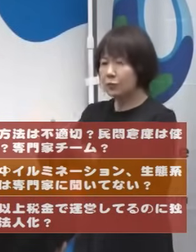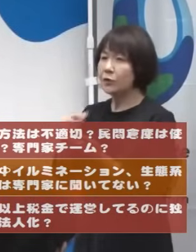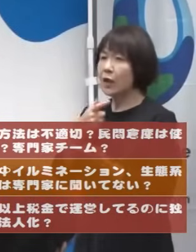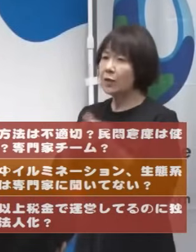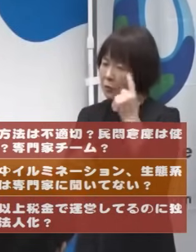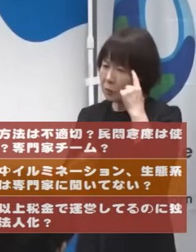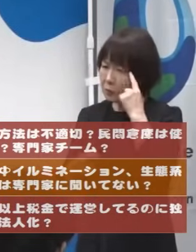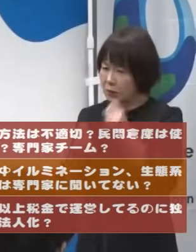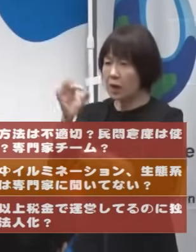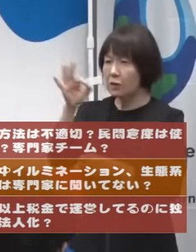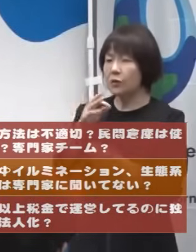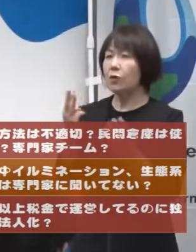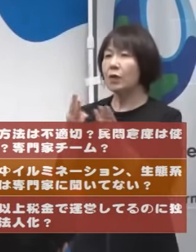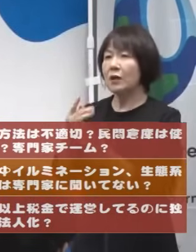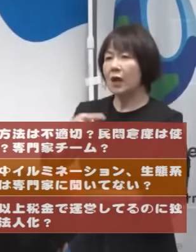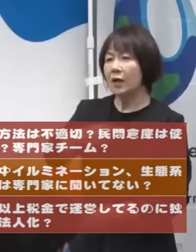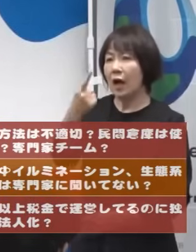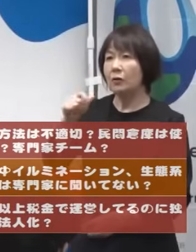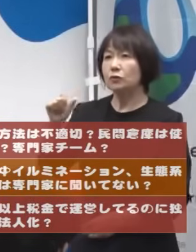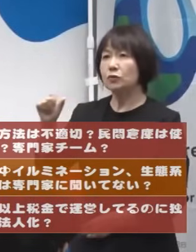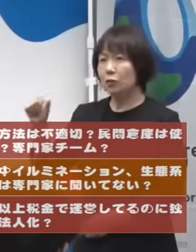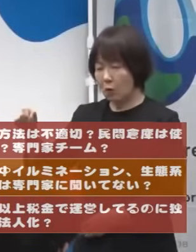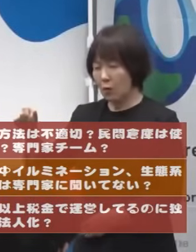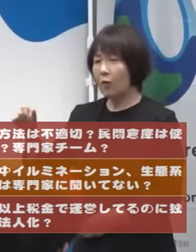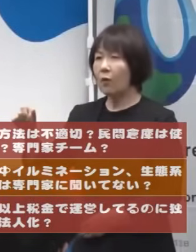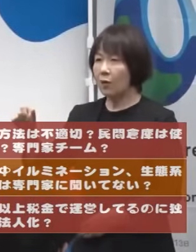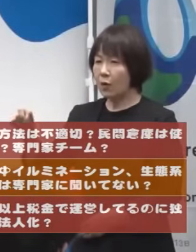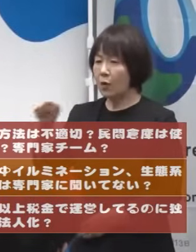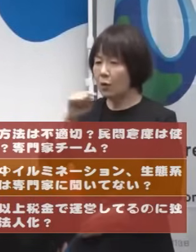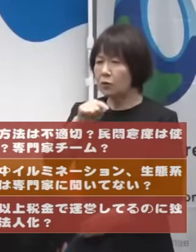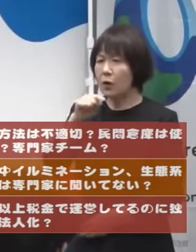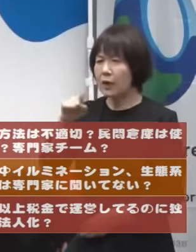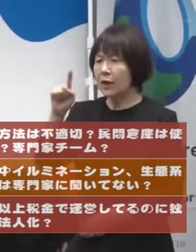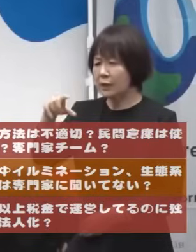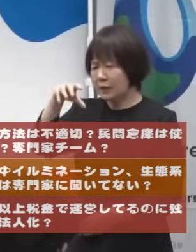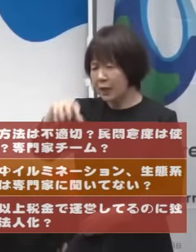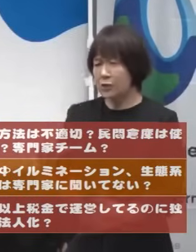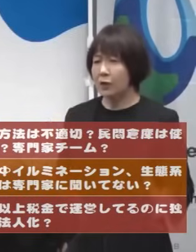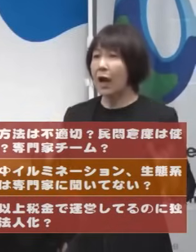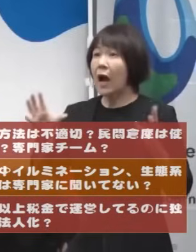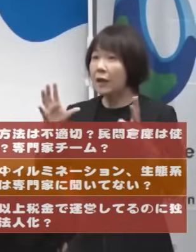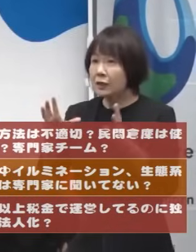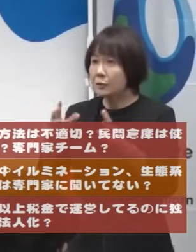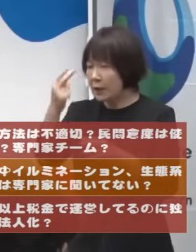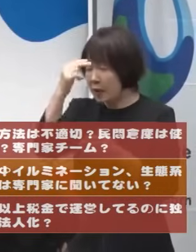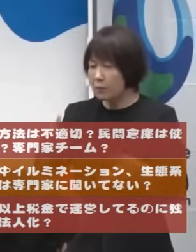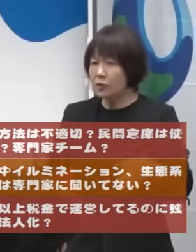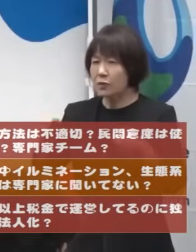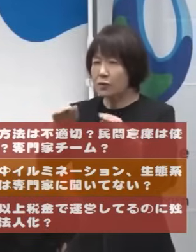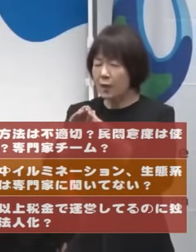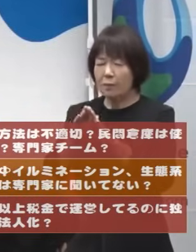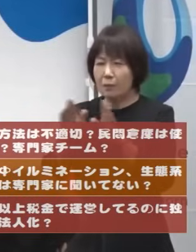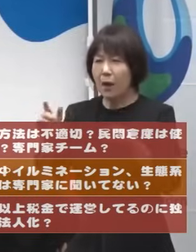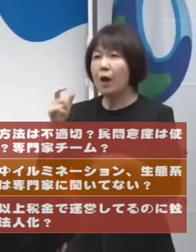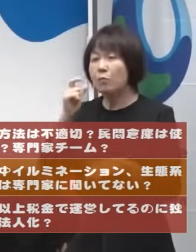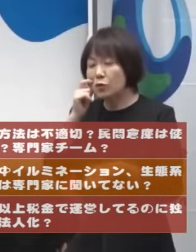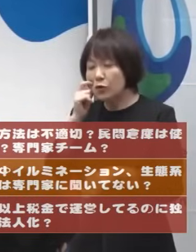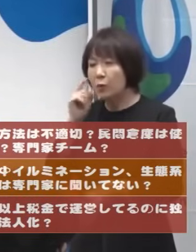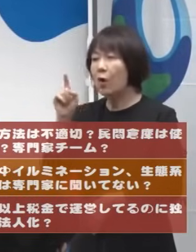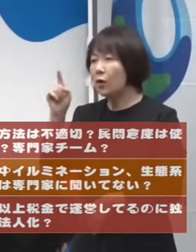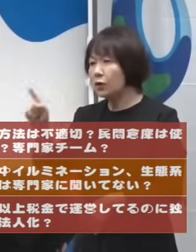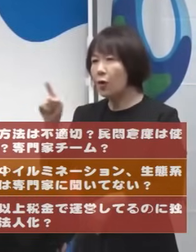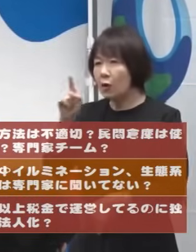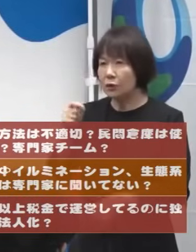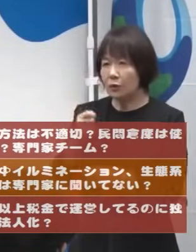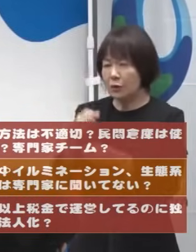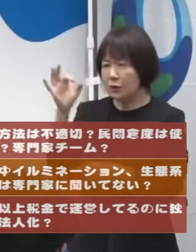。105点ありますので、まあ、それぞれが一箇所に全て集まって美術館にならなくとも、一つ一つやっぱり作品の価値